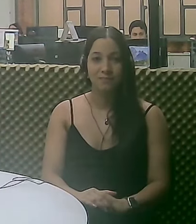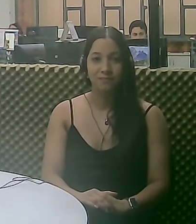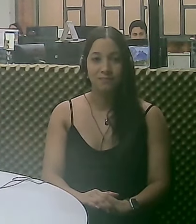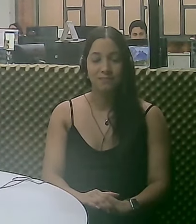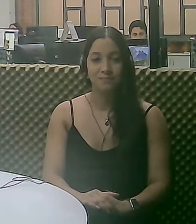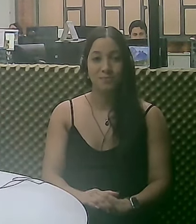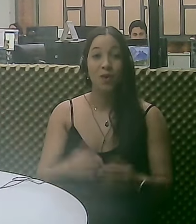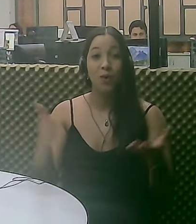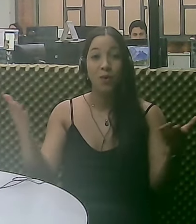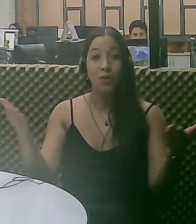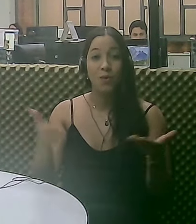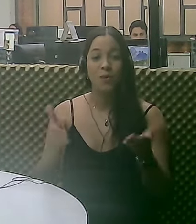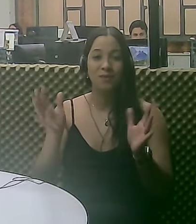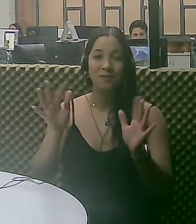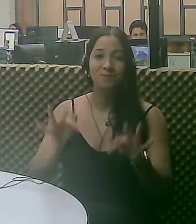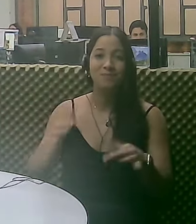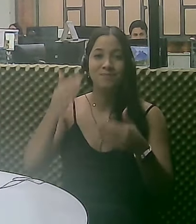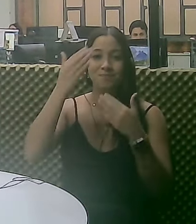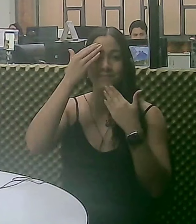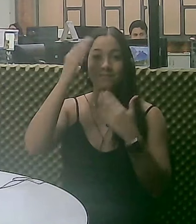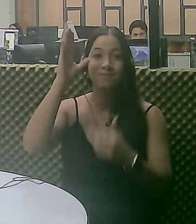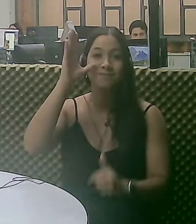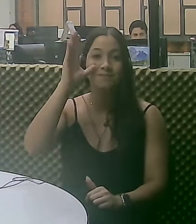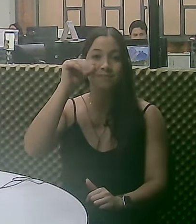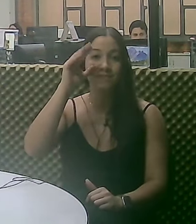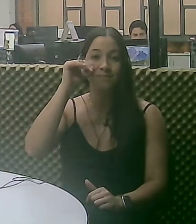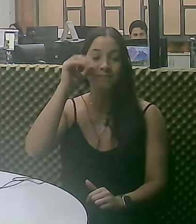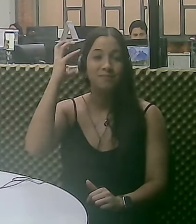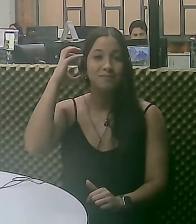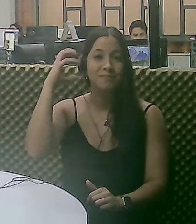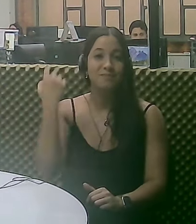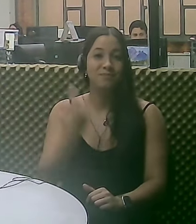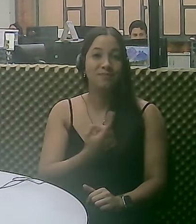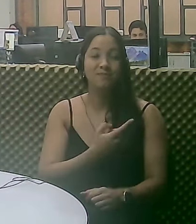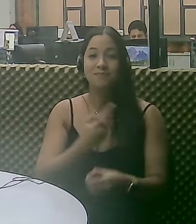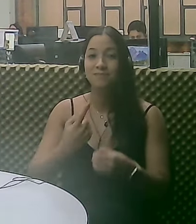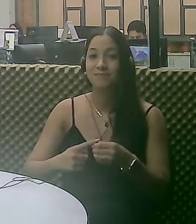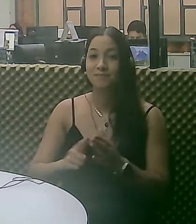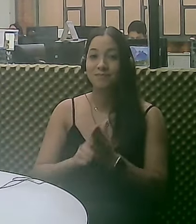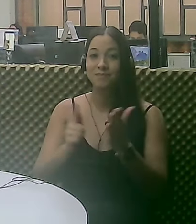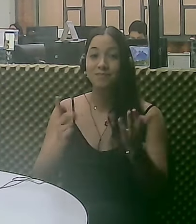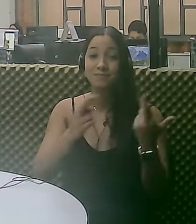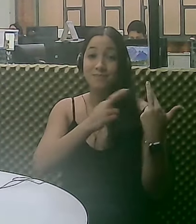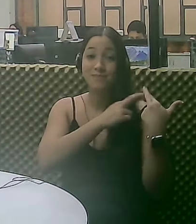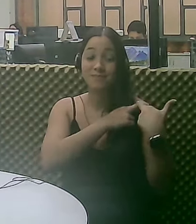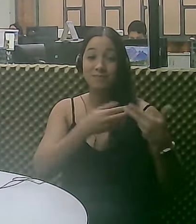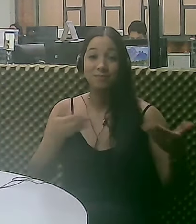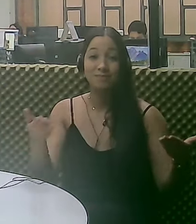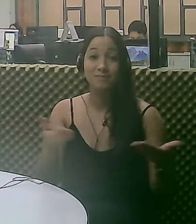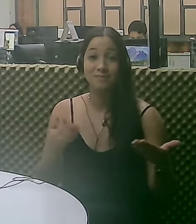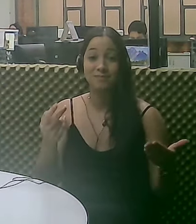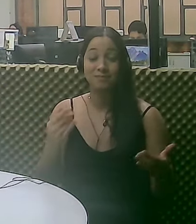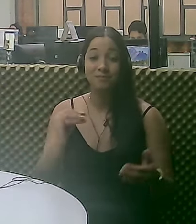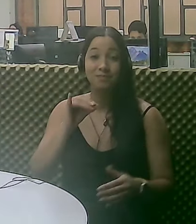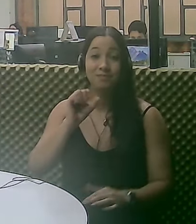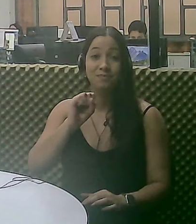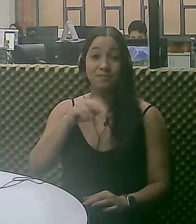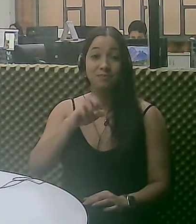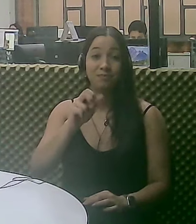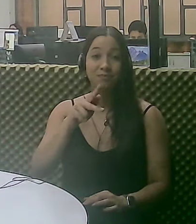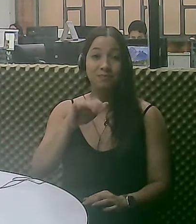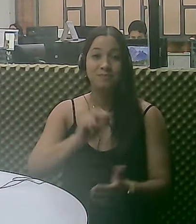notícias. E a edição de hoje fica por aqui. Obrigado pela sua audiência, Rádio Nossa Cidade. Jornalista responsável pela edição, Ismênia